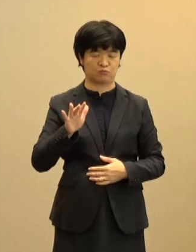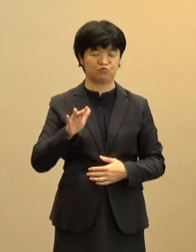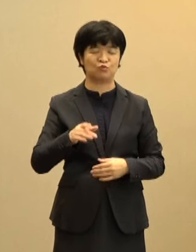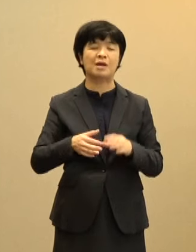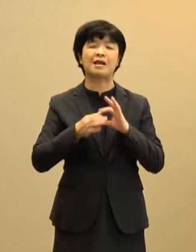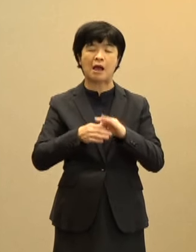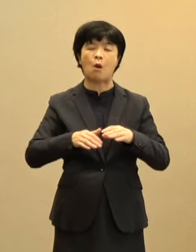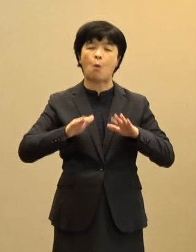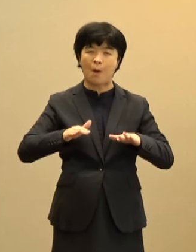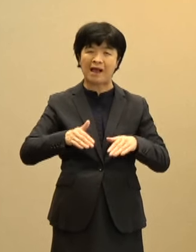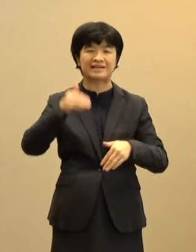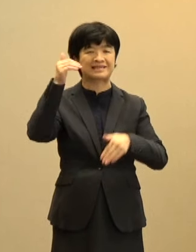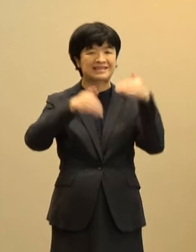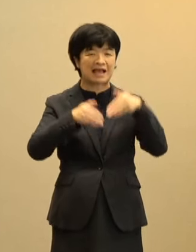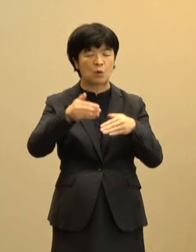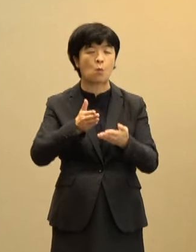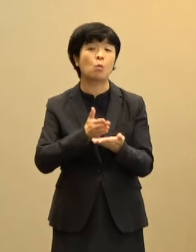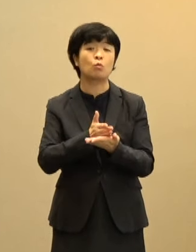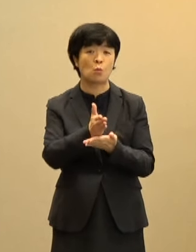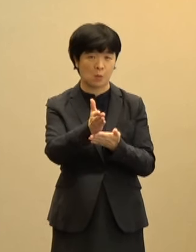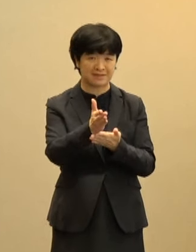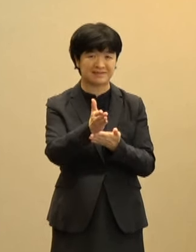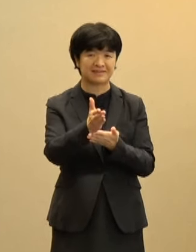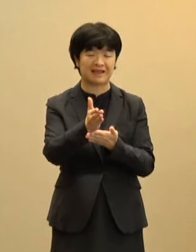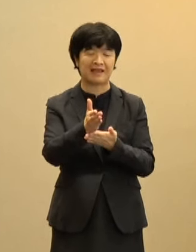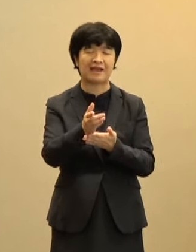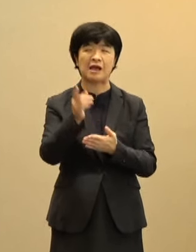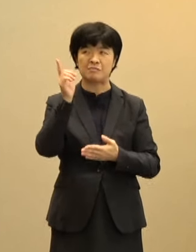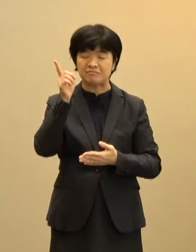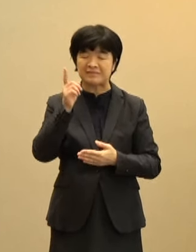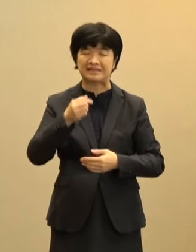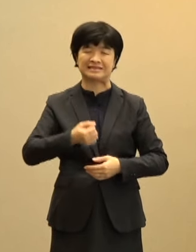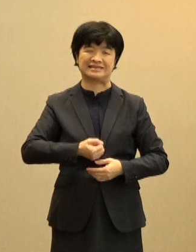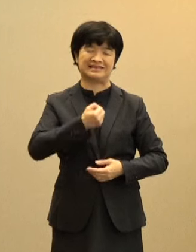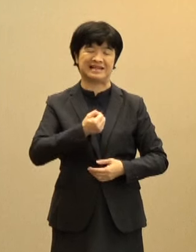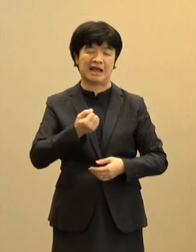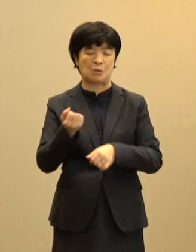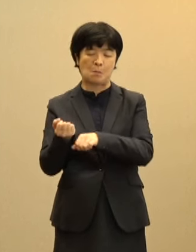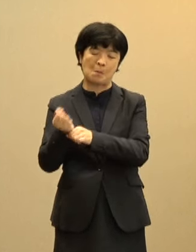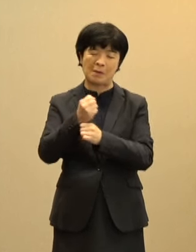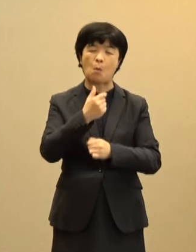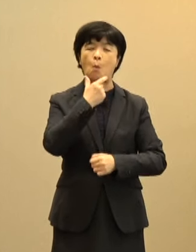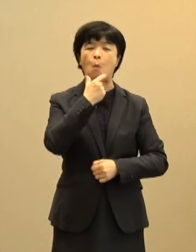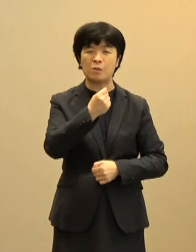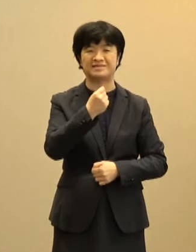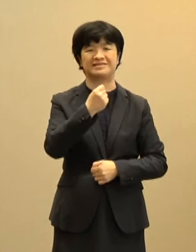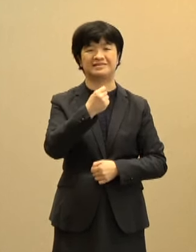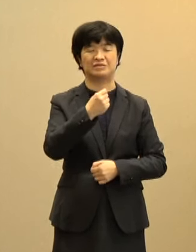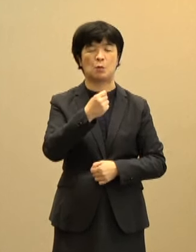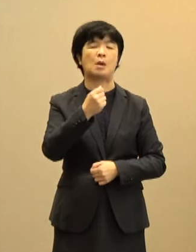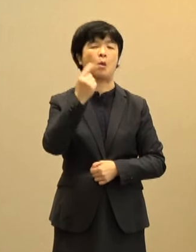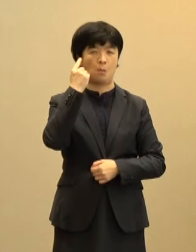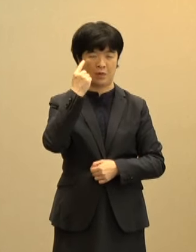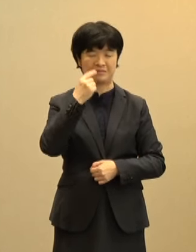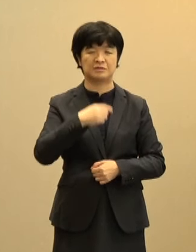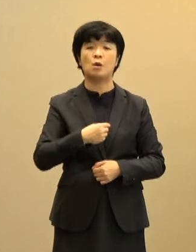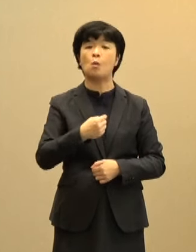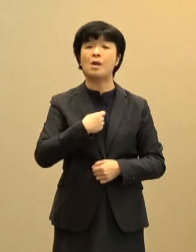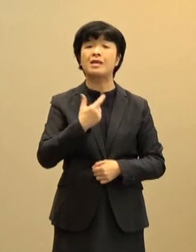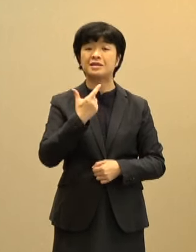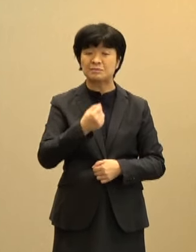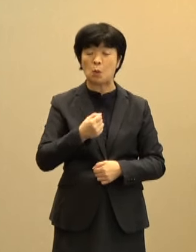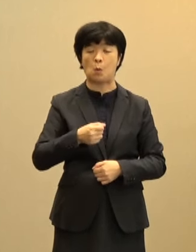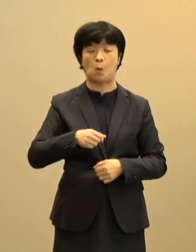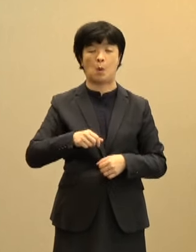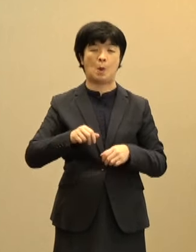挙を通して、ね、やはり信頼を取り戻していただきたいなというふうに思いますし、私も一人の政